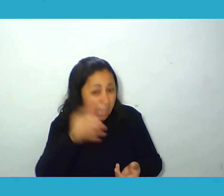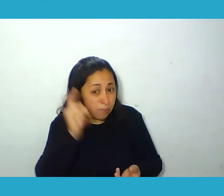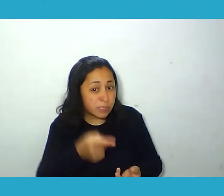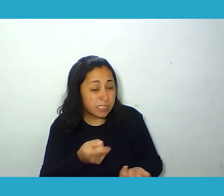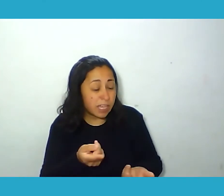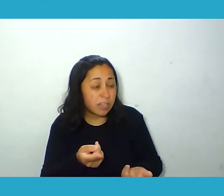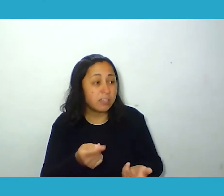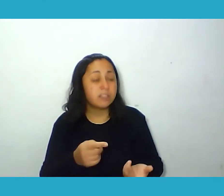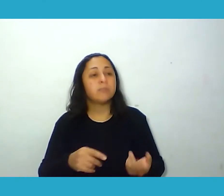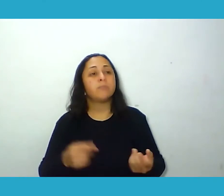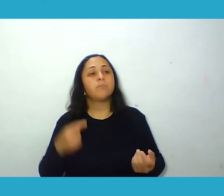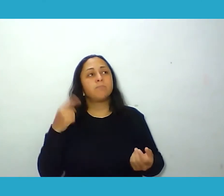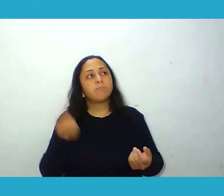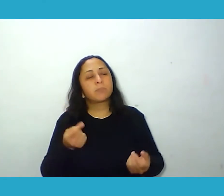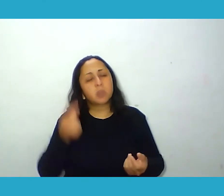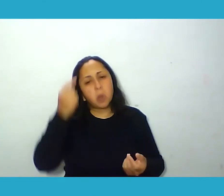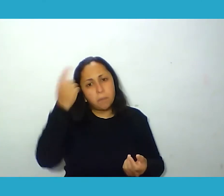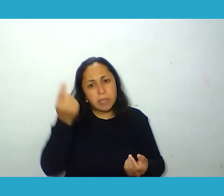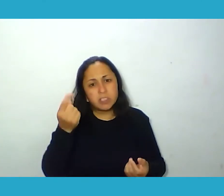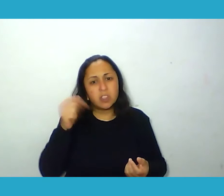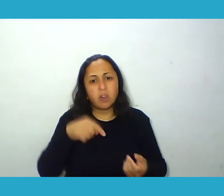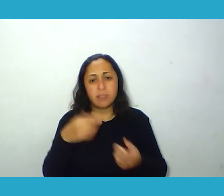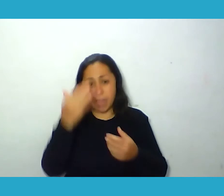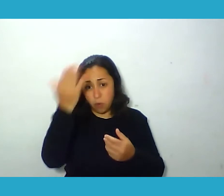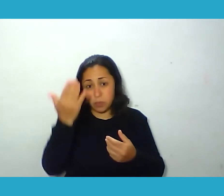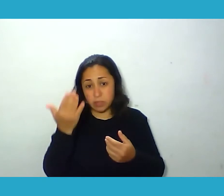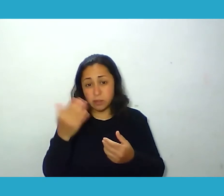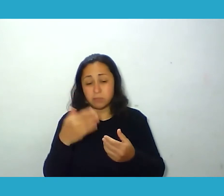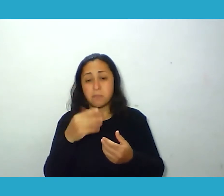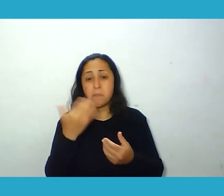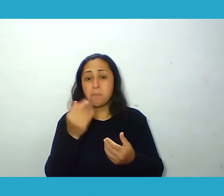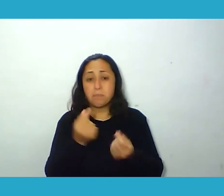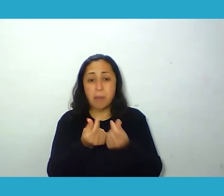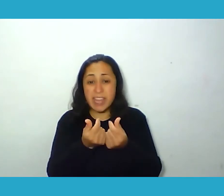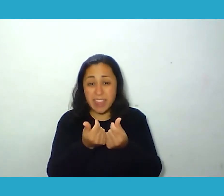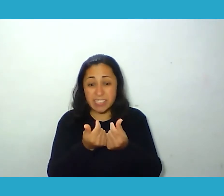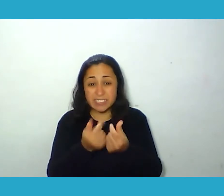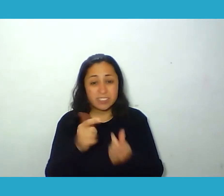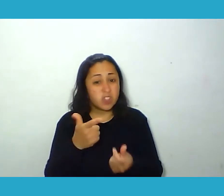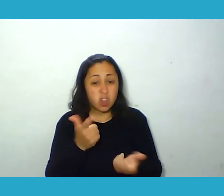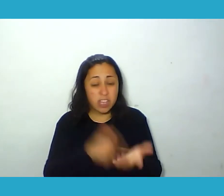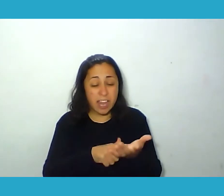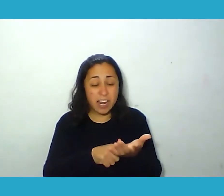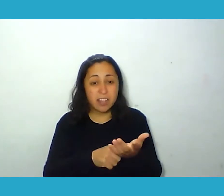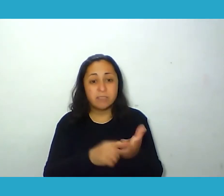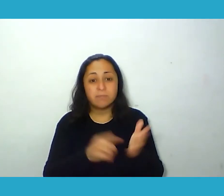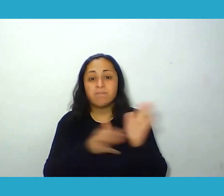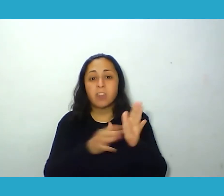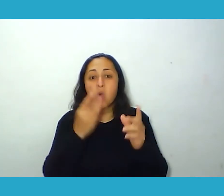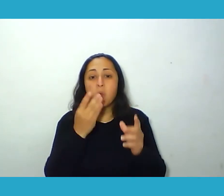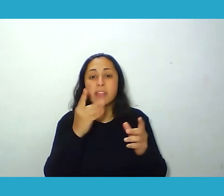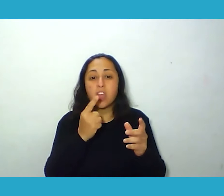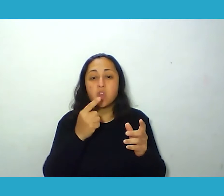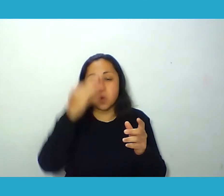de las mejoras de la Ruta 38. Por lo expuesto, considera que esta audiencia pública carece de toda validez, debiendo a las autoridades declararla inconstitucional, en cumplimiento de los artículos